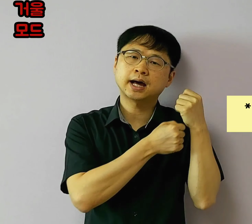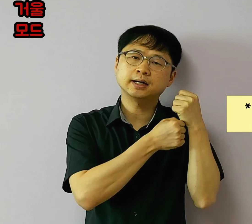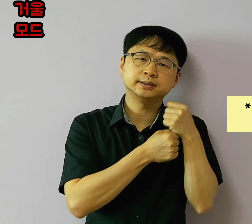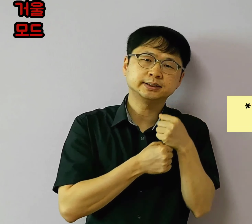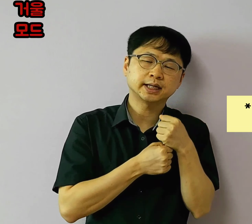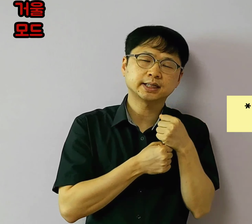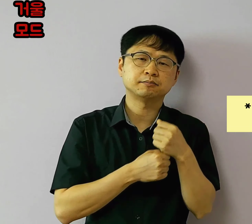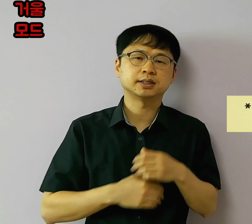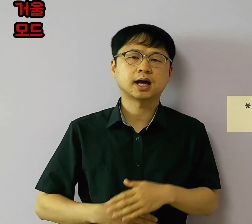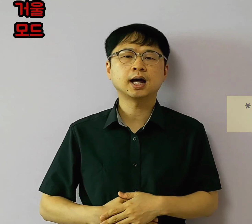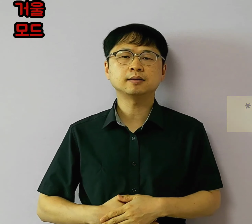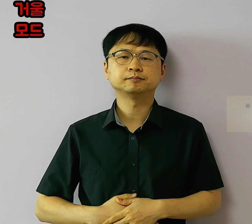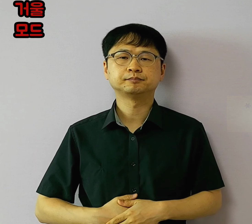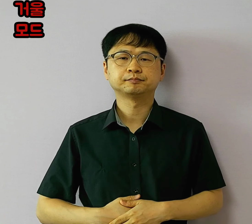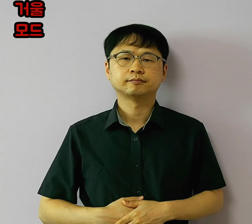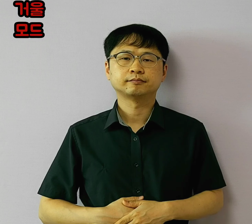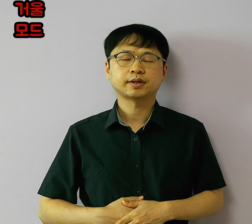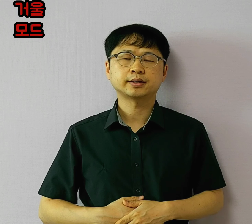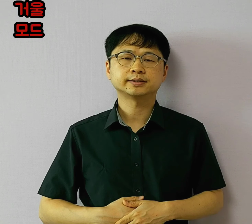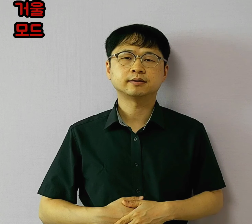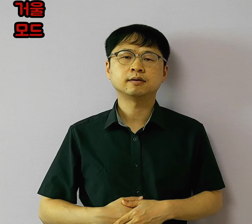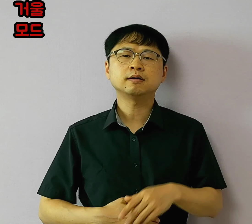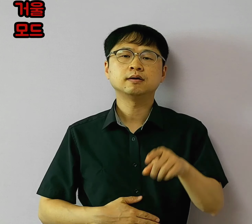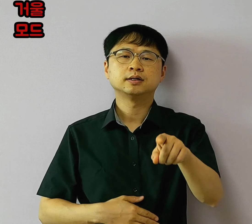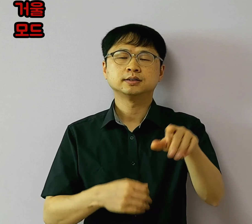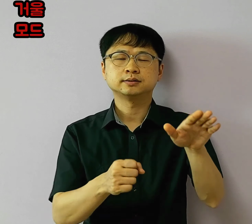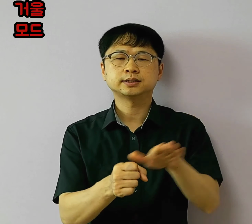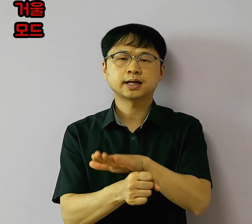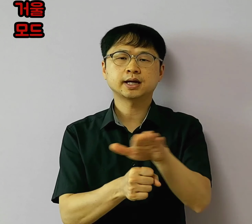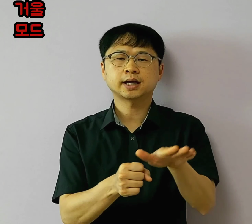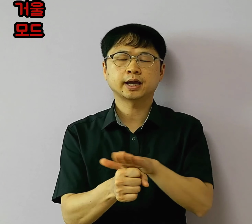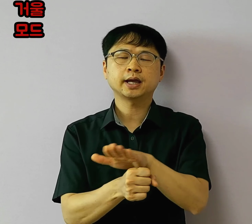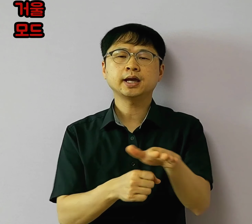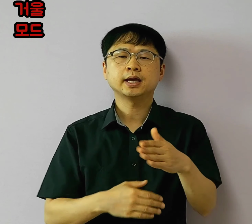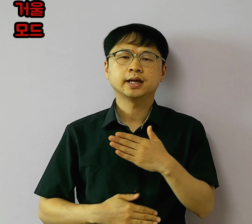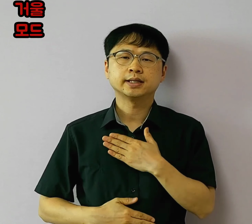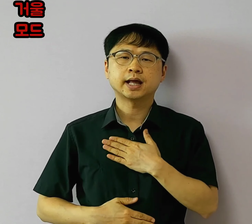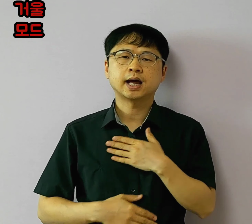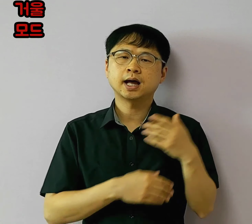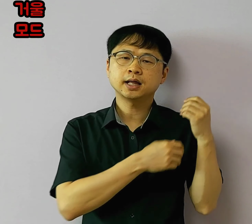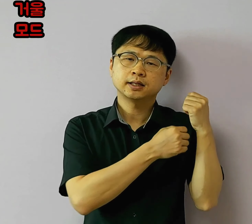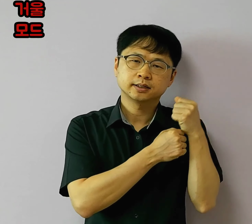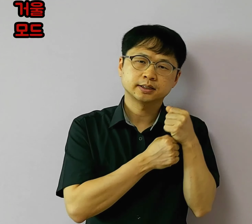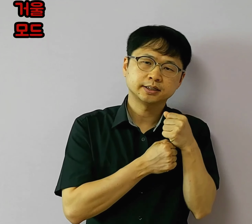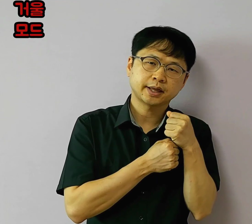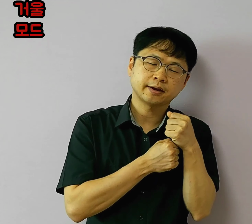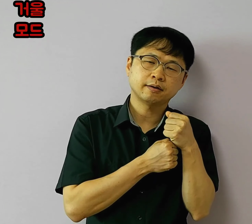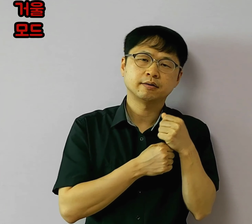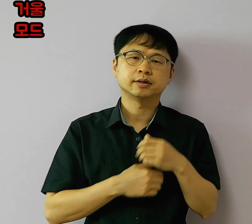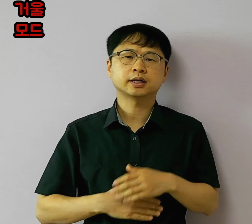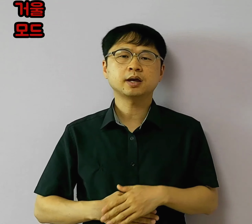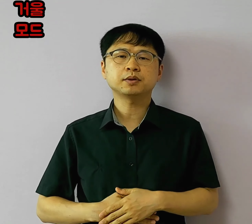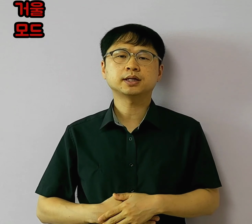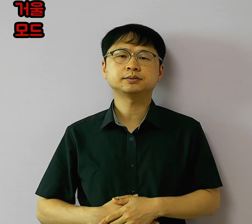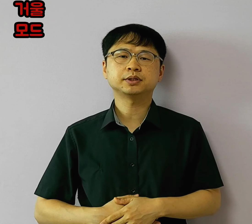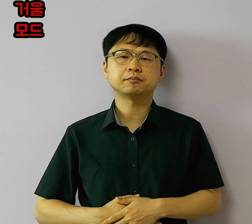기대다 의지하다입니다. 네, 그래서 그 사랑에 나 기대어 이렇게 표현하시면